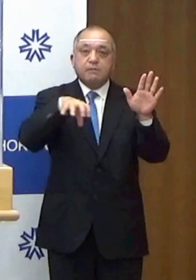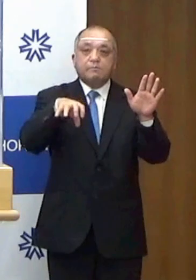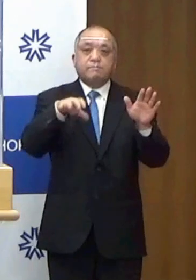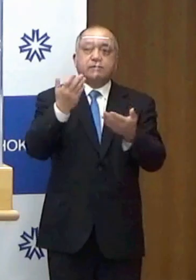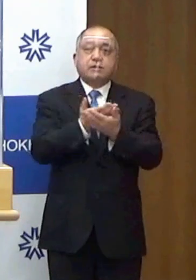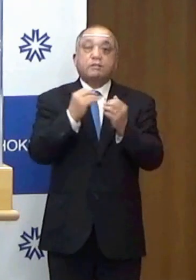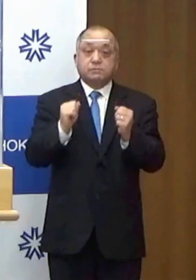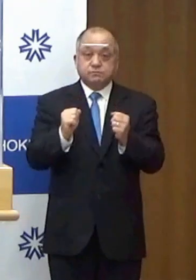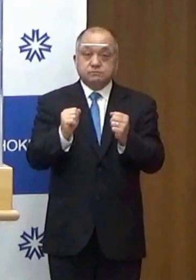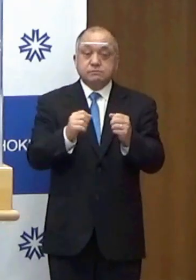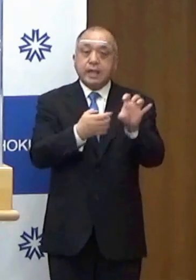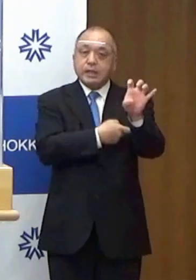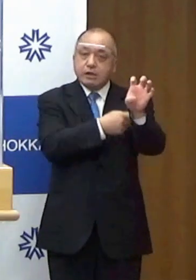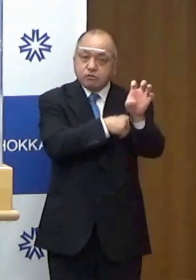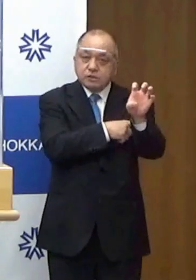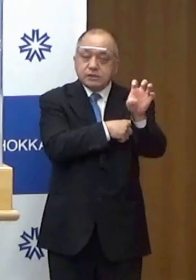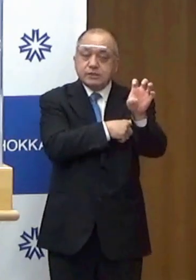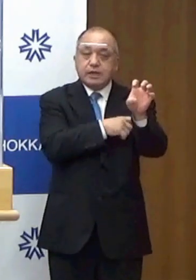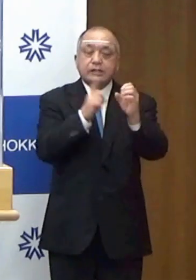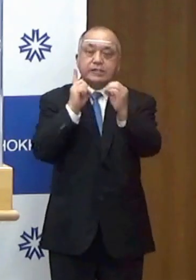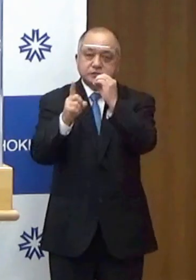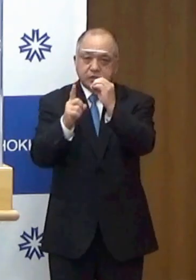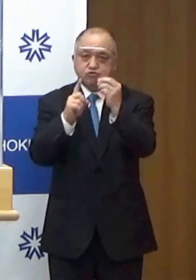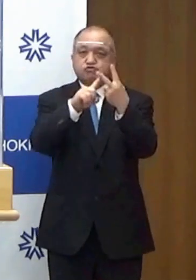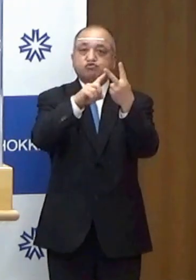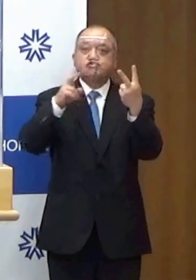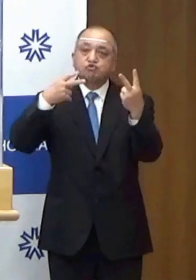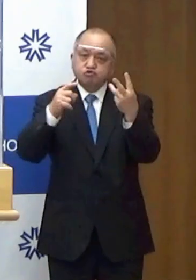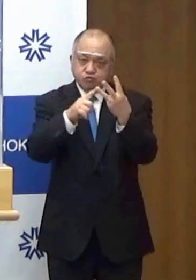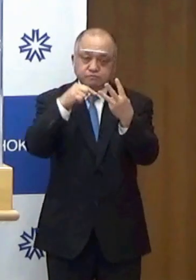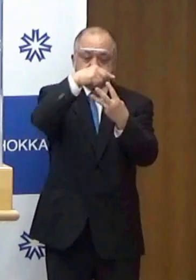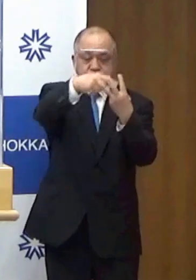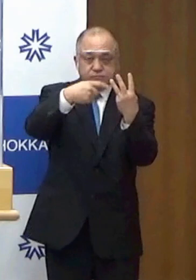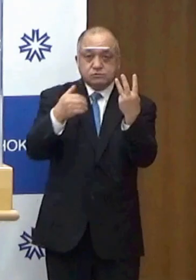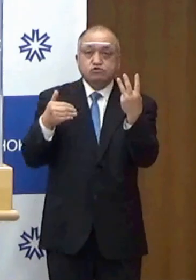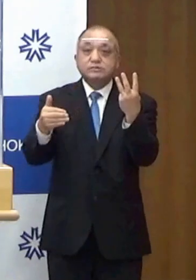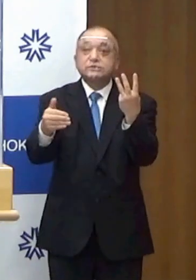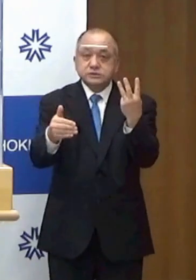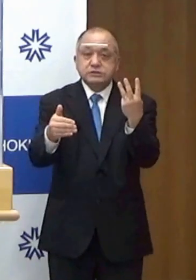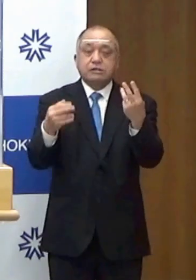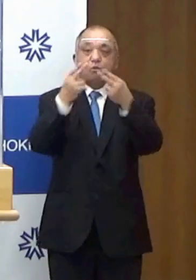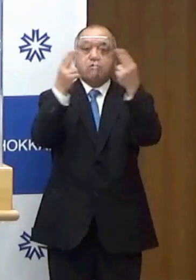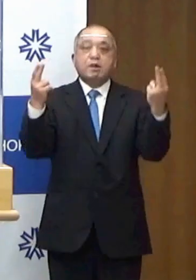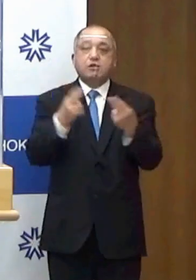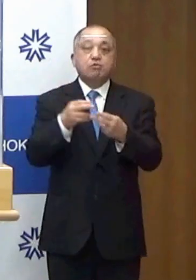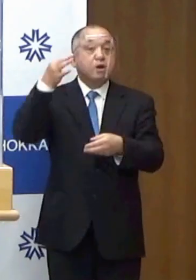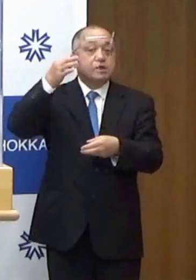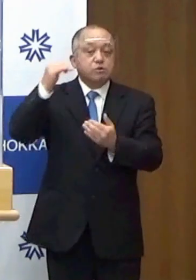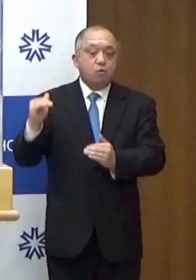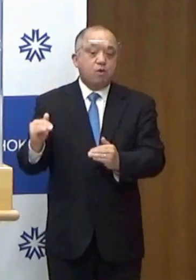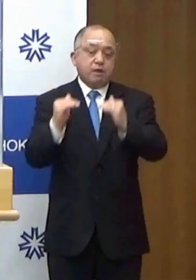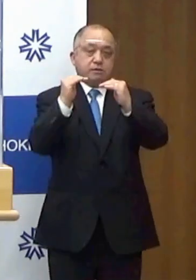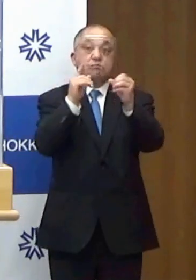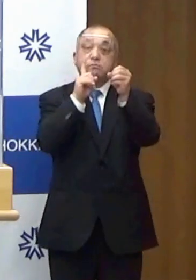。エネルギー、デジタル、食の3つを一体的に推進をし、北海道の価値を押し上げ